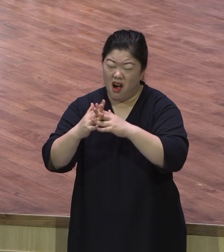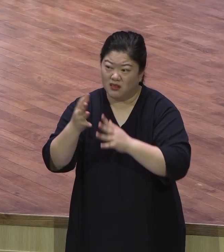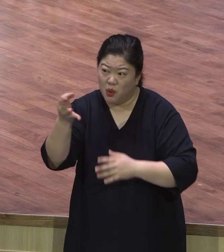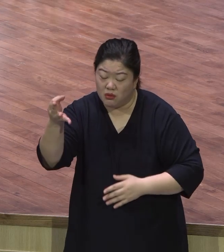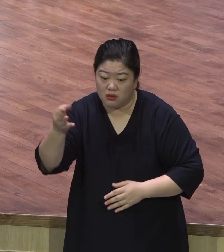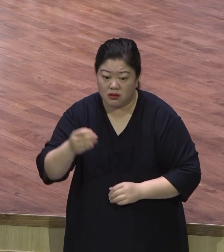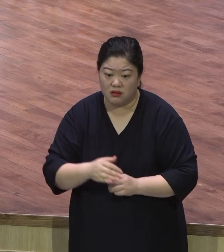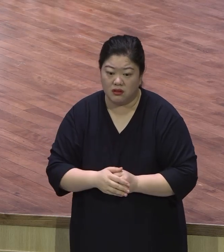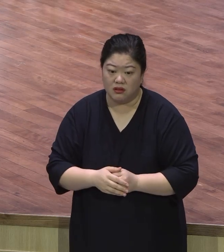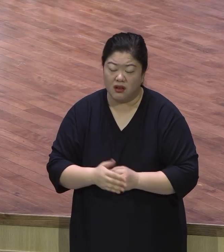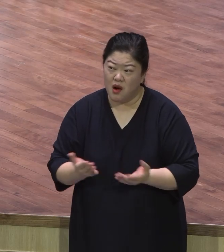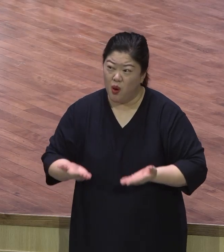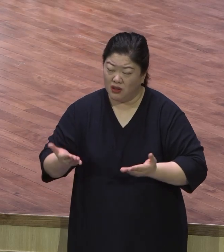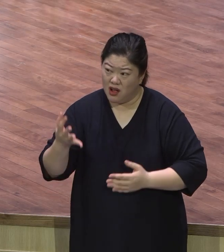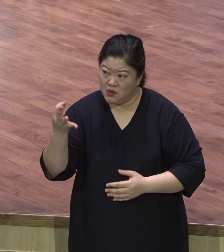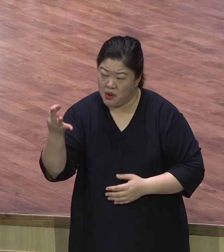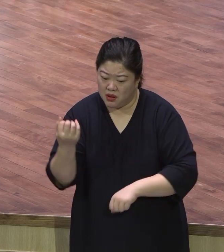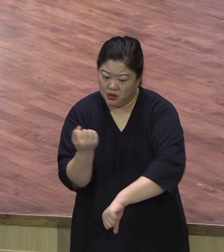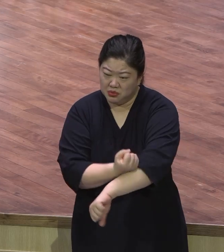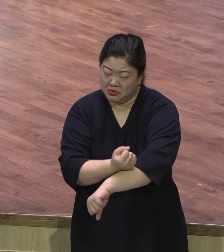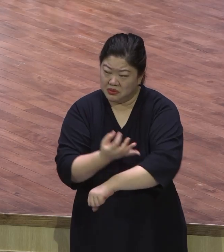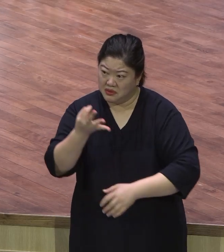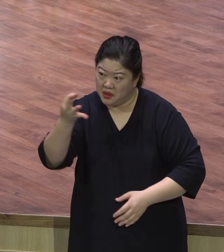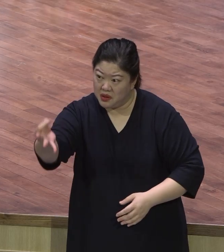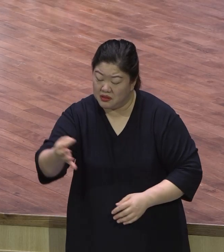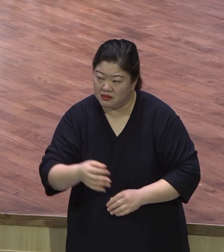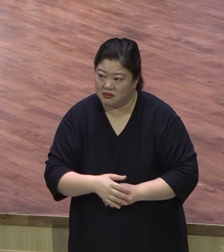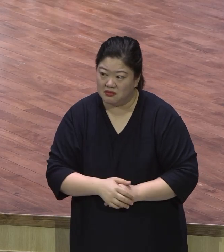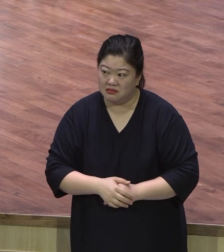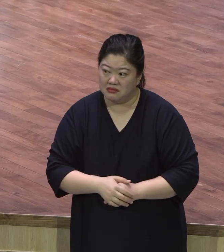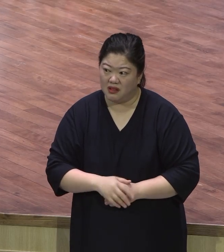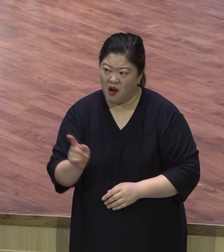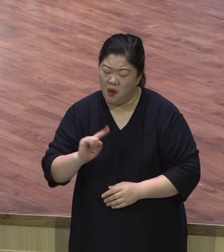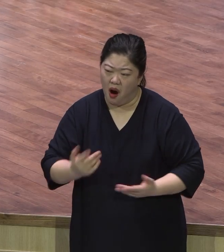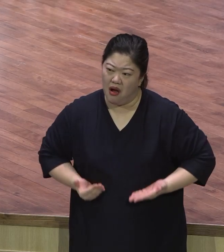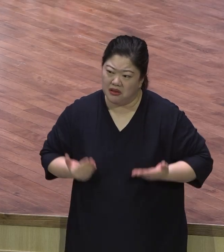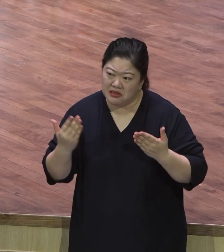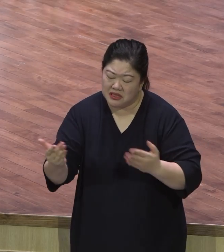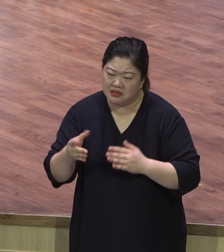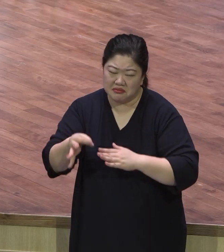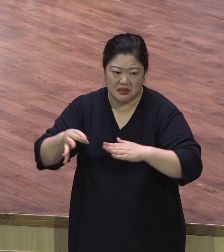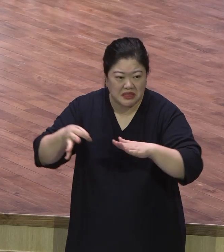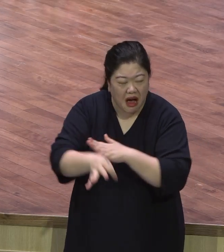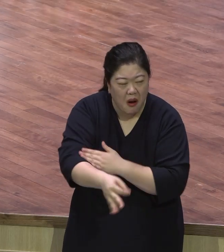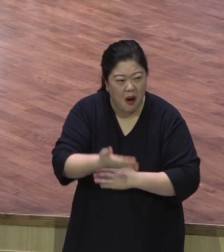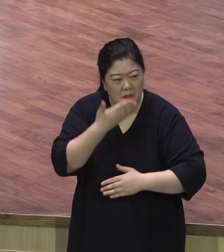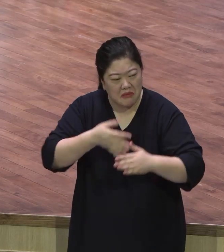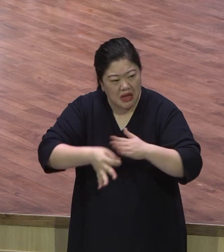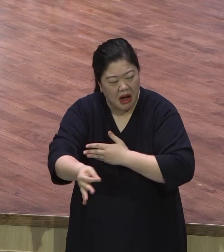봉사하라 한다고 연기해놓으면 기간 맡으면 많이 돈을 내야 되기 때문에 못한다 안한다